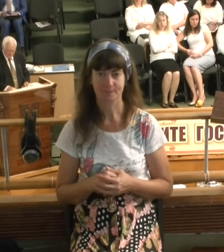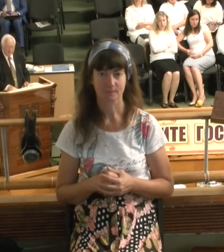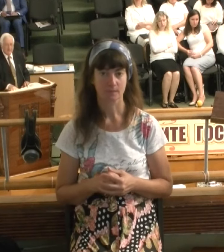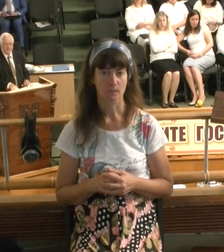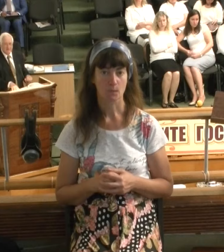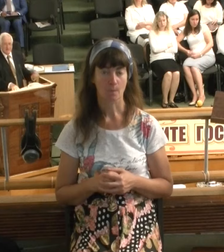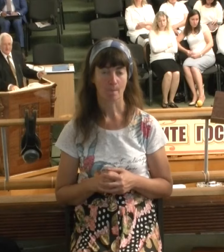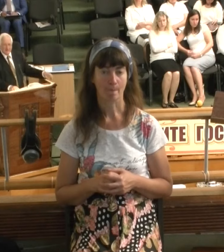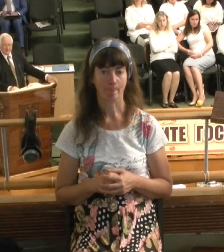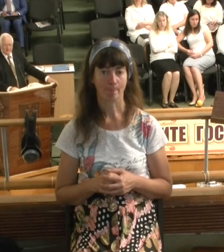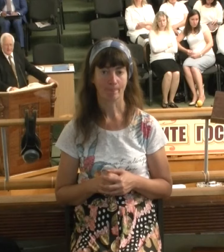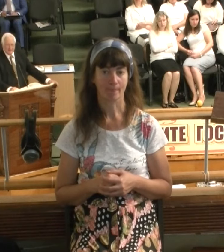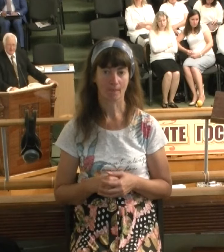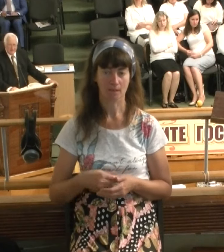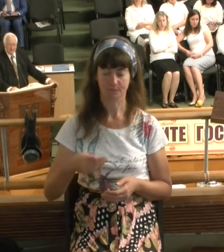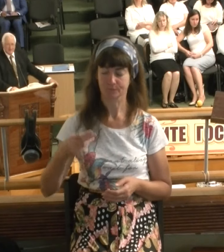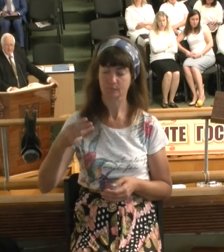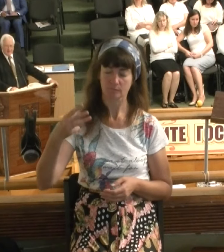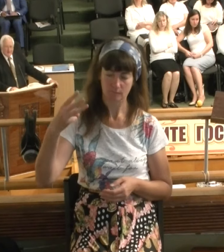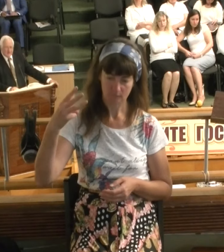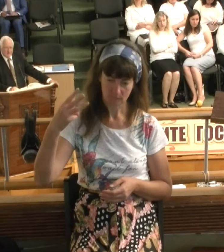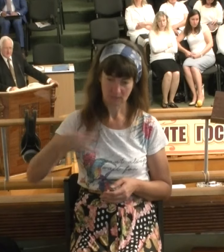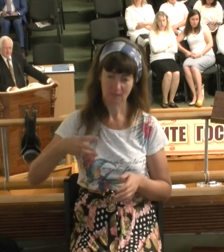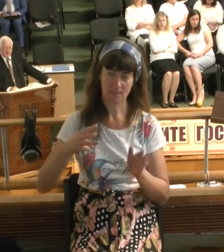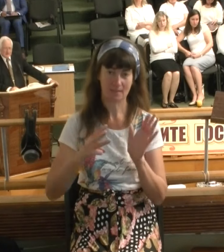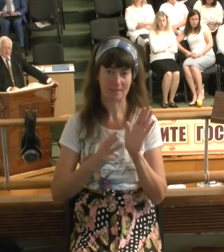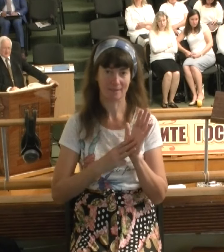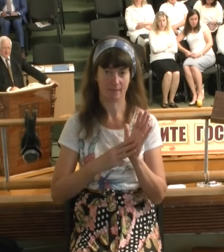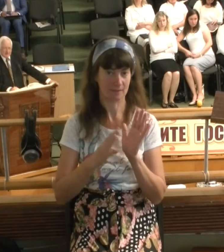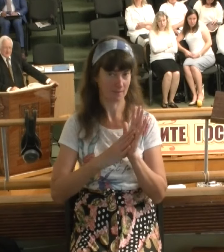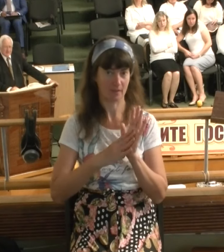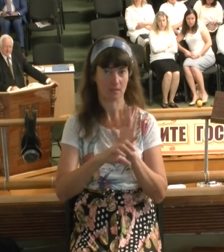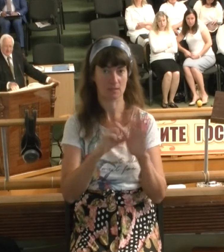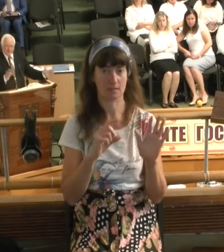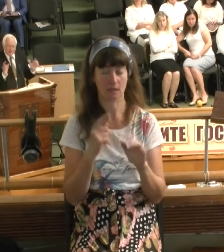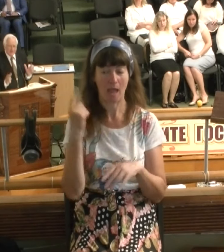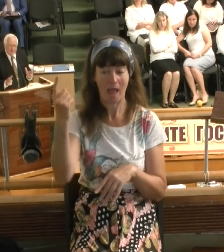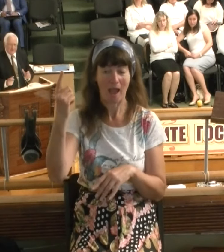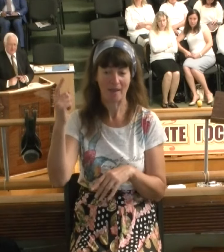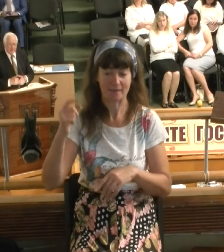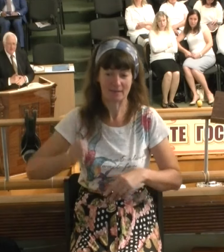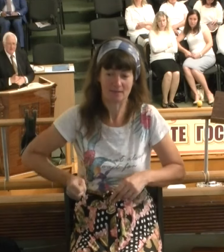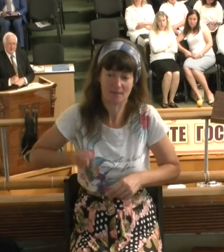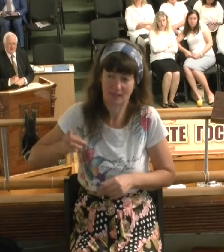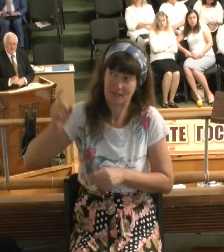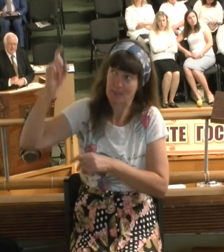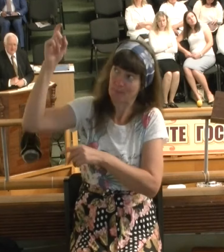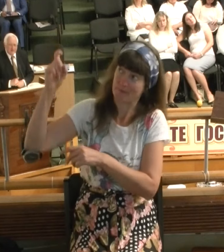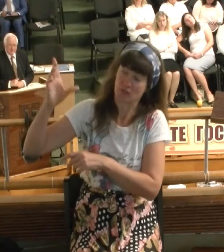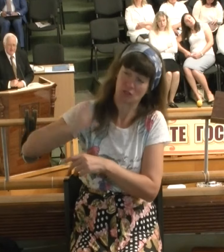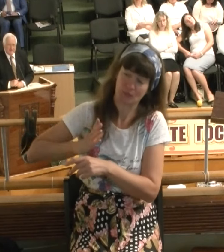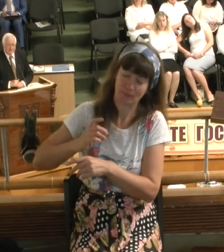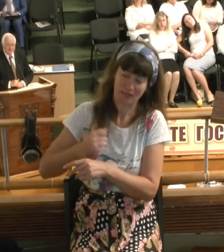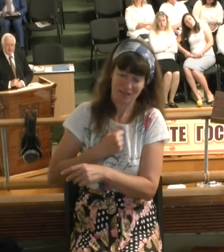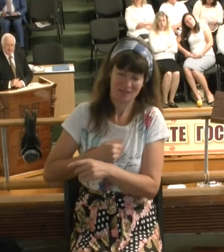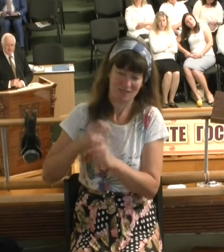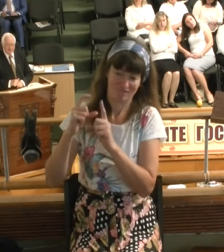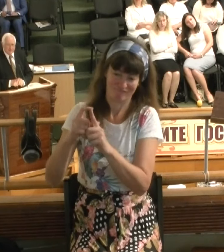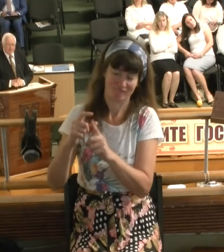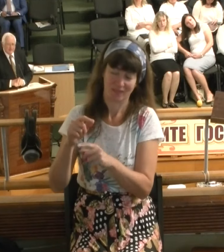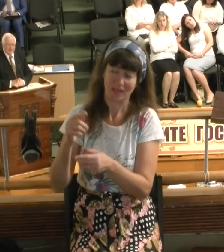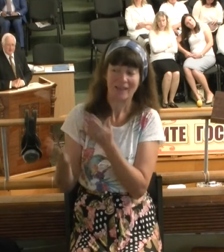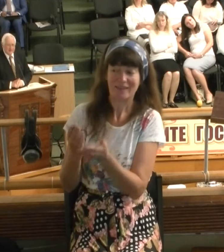Луки. 39 стих. Один из повешенных злодеев злословил его и говорил, если